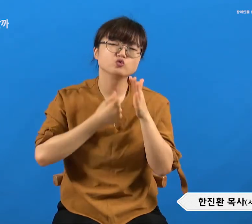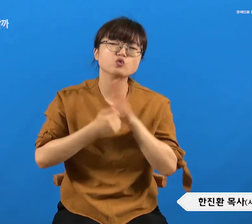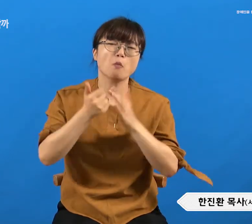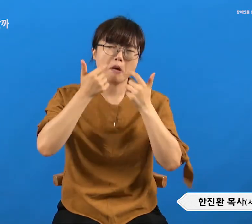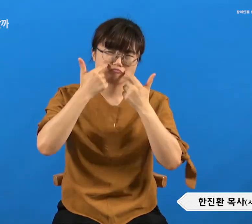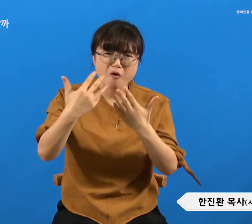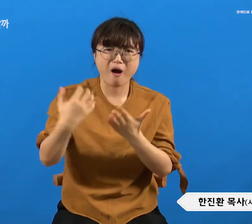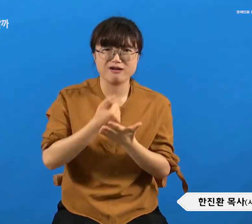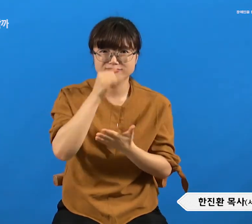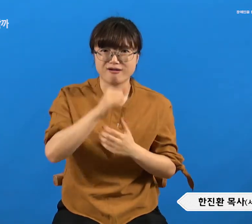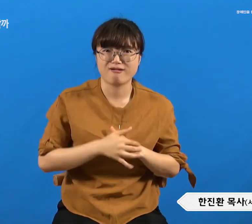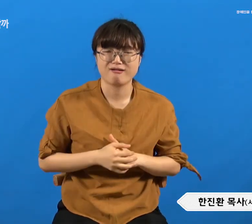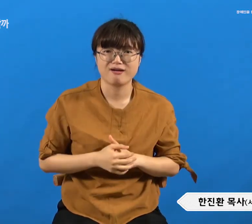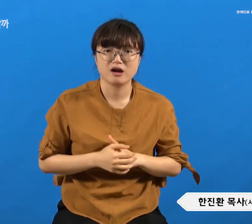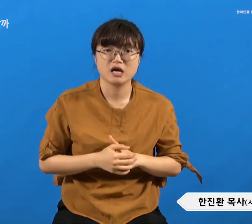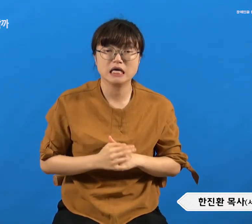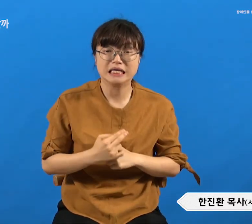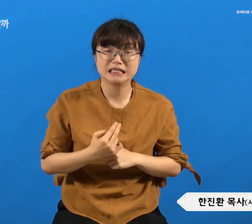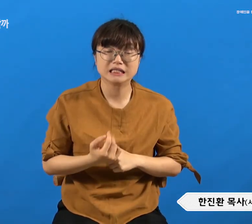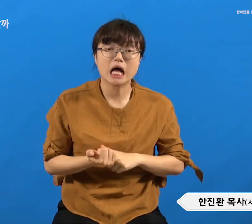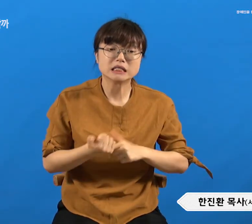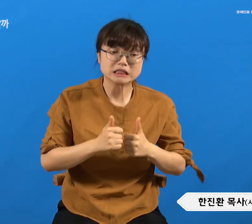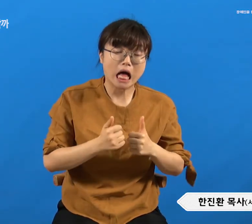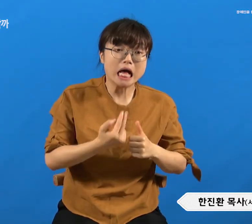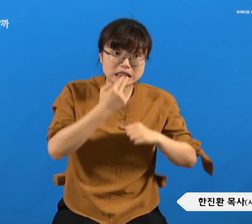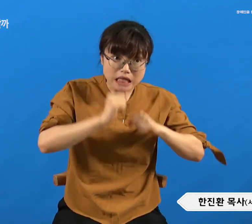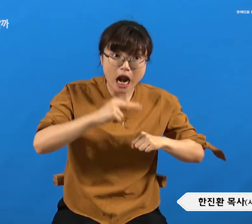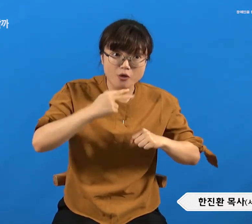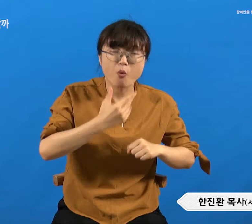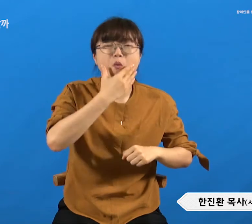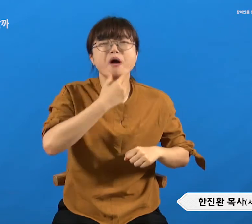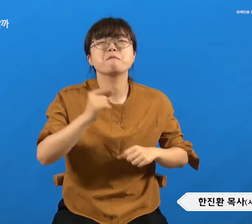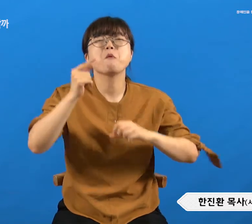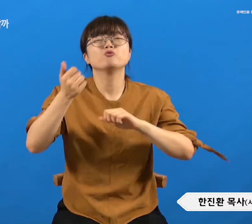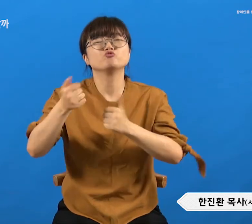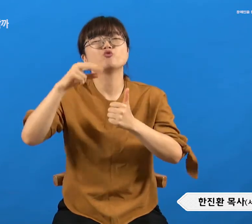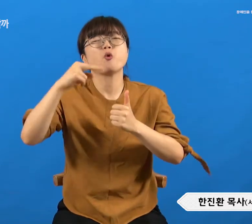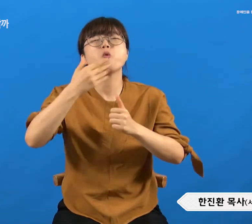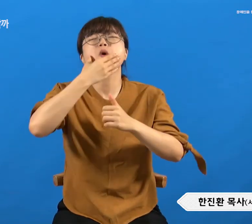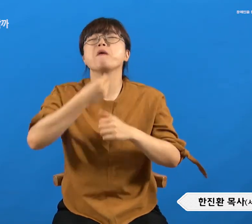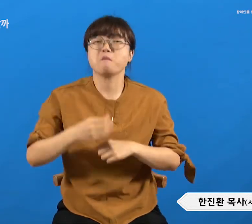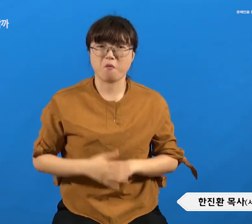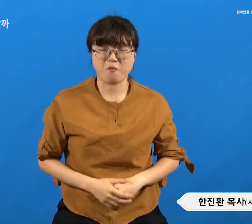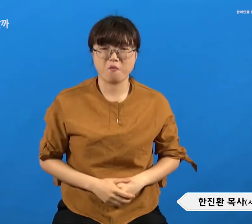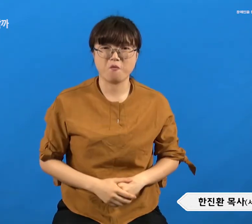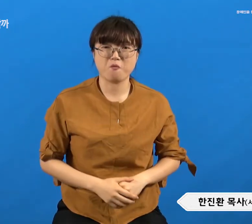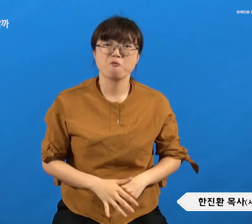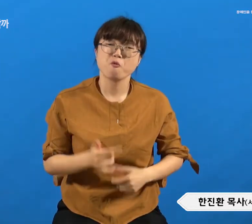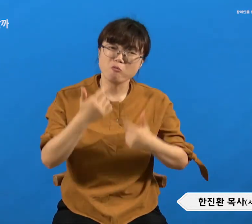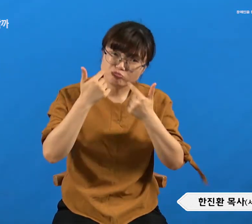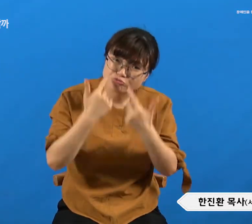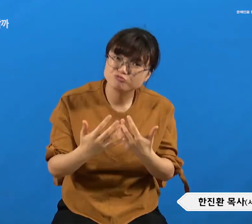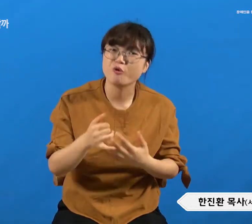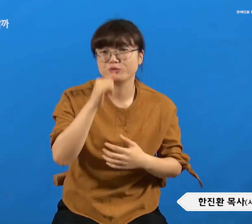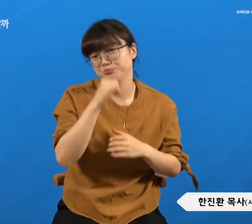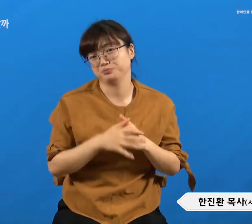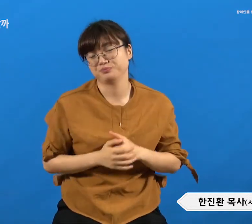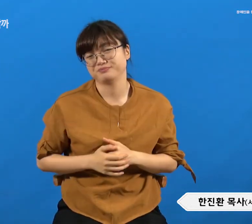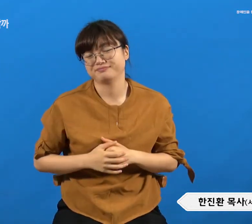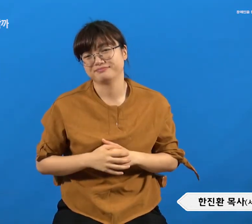있지 않습니까? 살아도 행복, 죽어도 행복, 바울사도처럼 그것이 분명하지 않습니까?